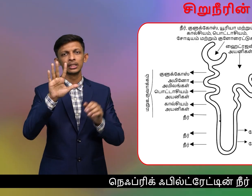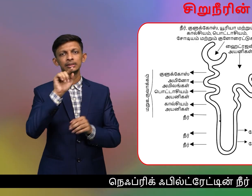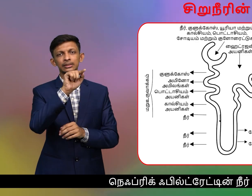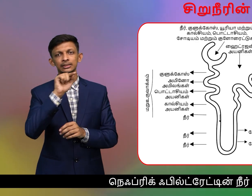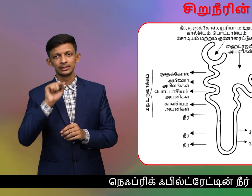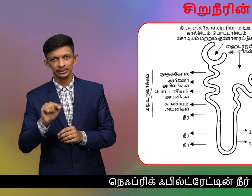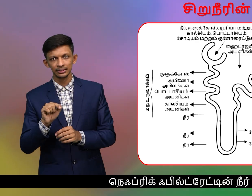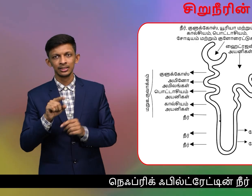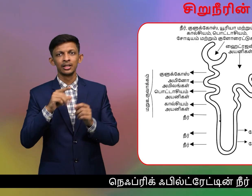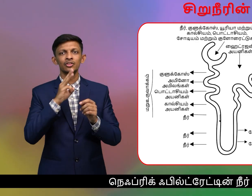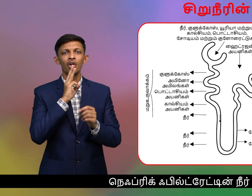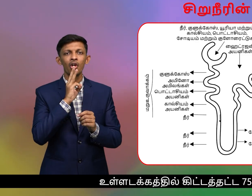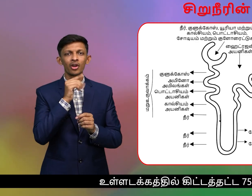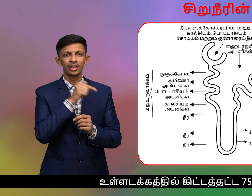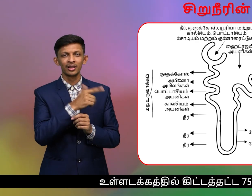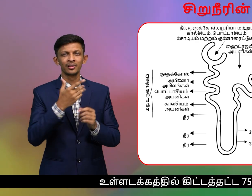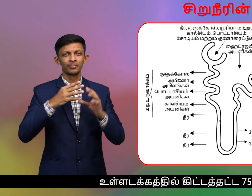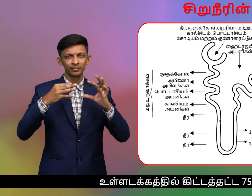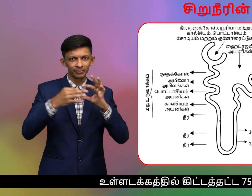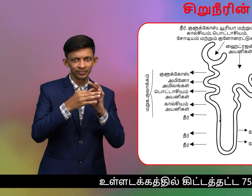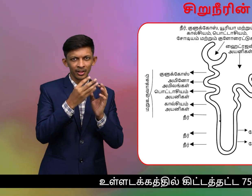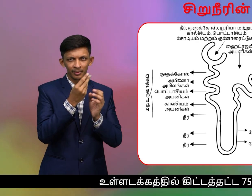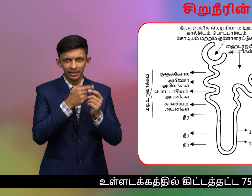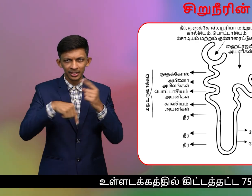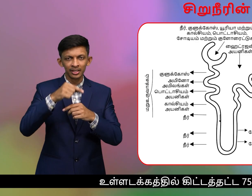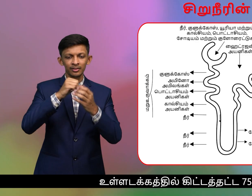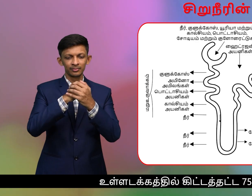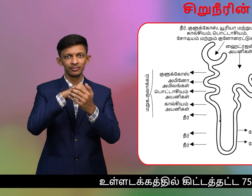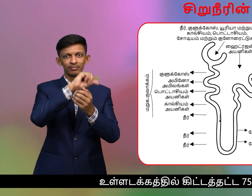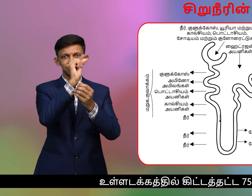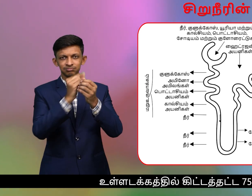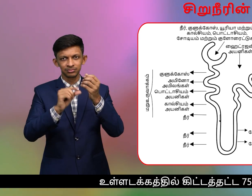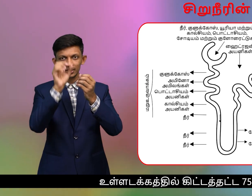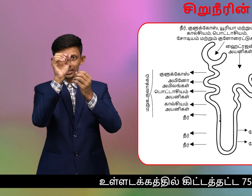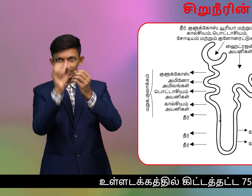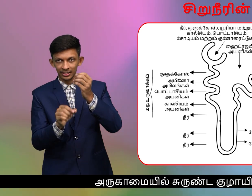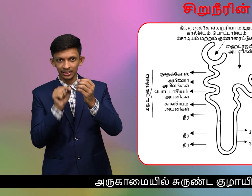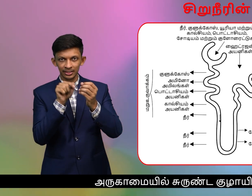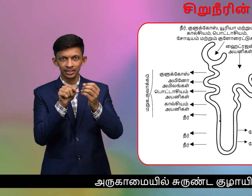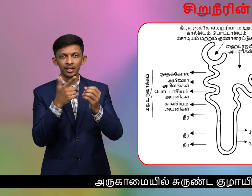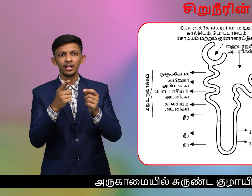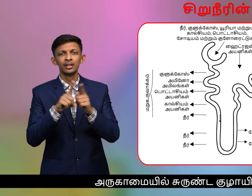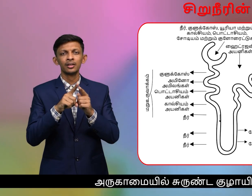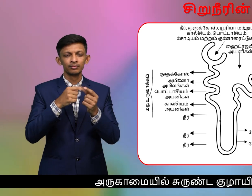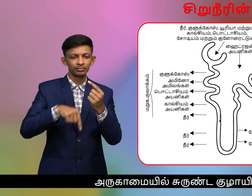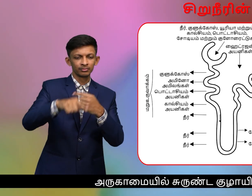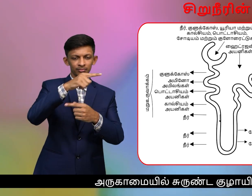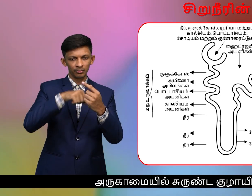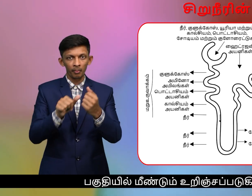நெஃப்ரிக் ஃபில்ட்ரேட்டின் நீர் உள்ளடக்கத்தால் கிட்டத்தட்ட 75% அருகாமையில் சுருண்ட குழாயின்